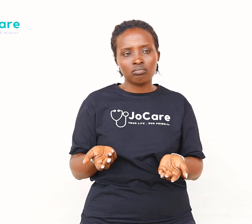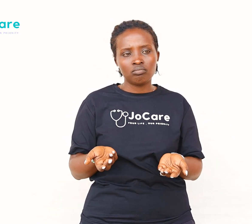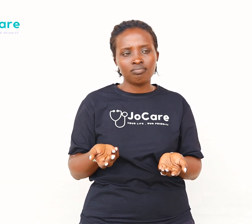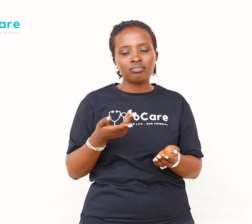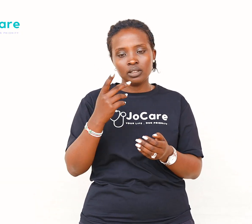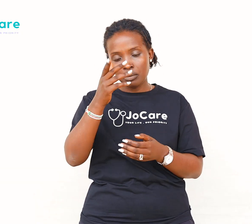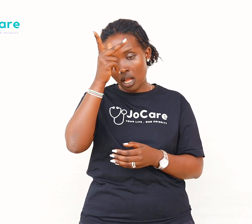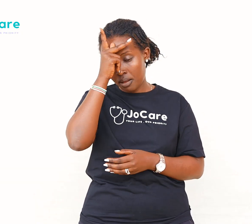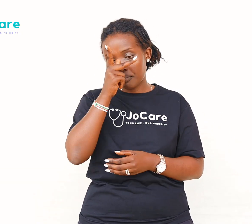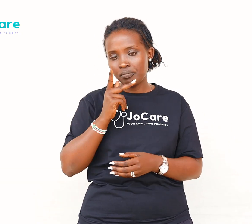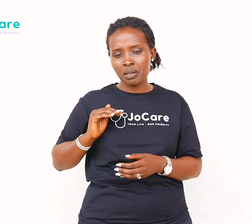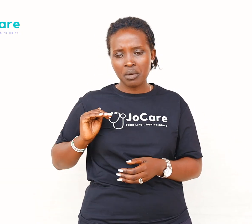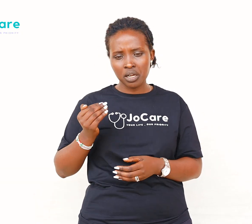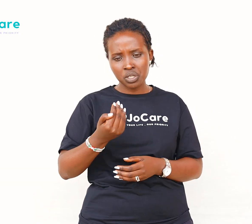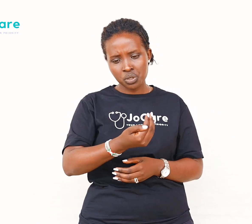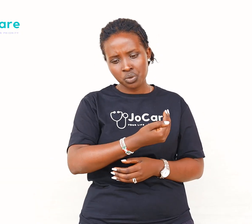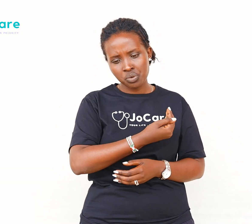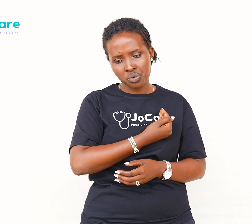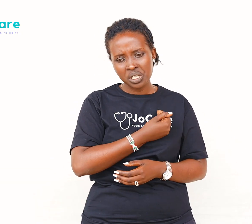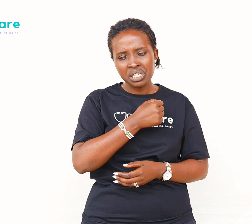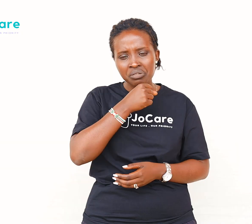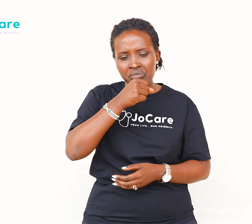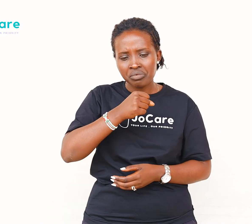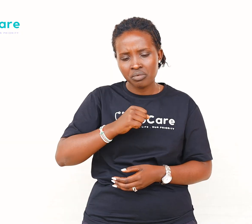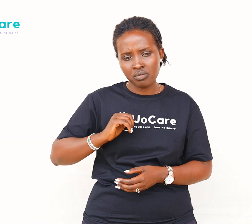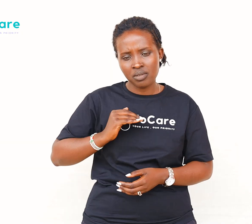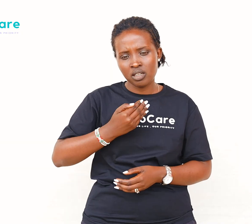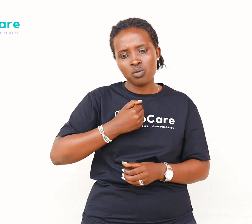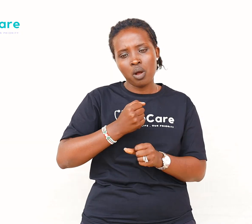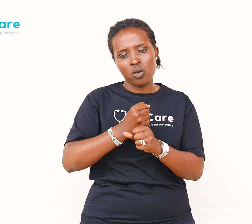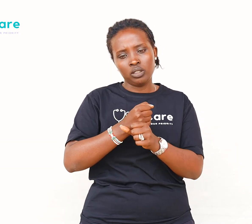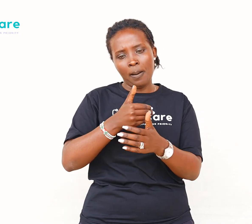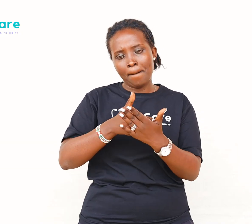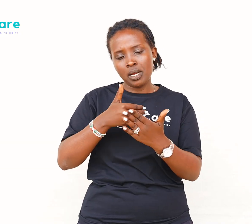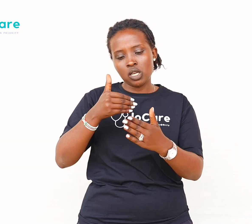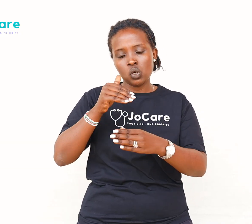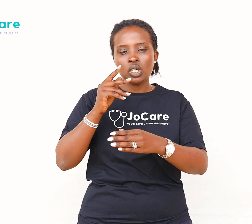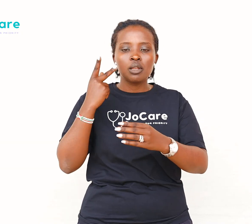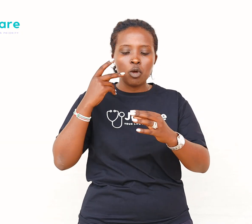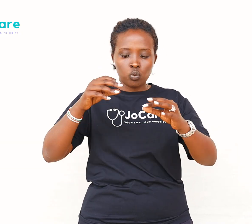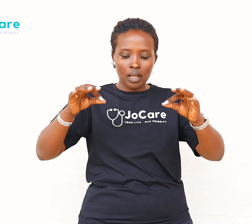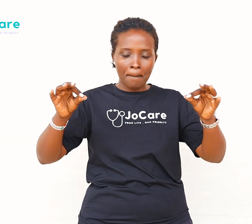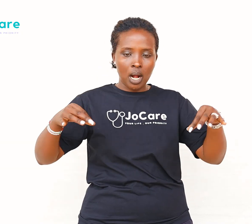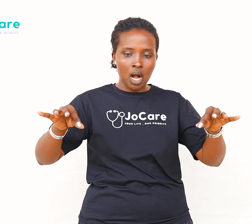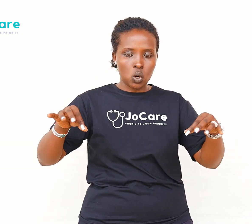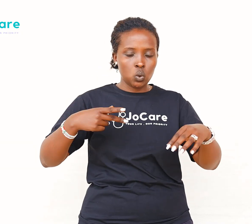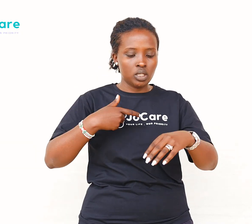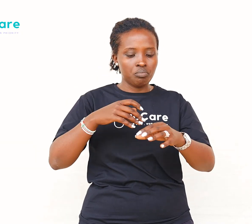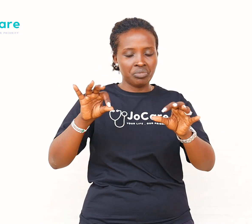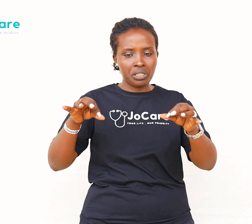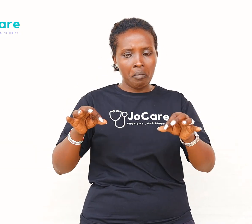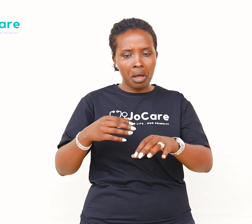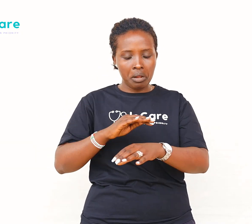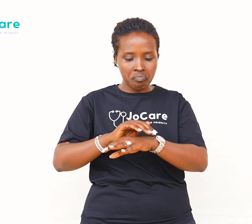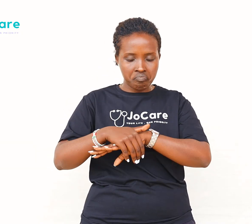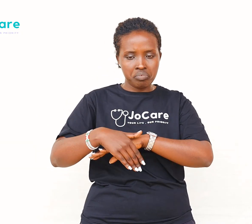ababyeyi bacu, ba nyogokuru bacu bakoreshaga udutambaro. Ugakoresha agatambaro, ukagakoresha nk'uko nari